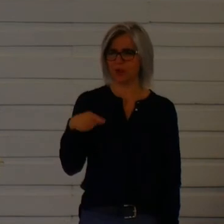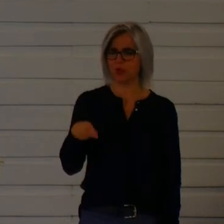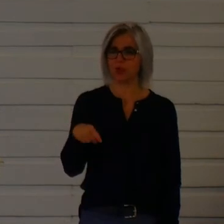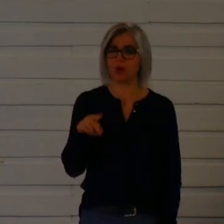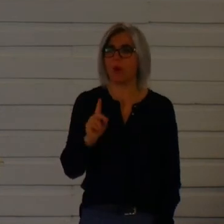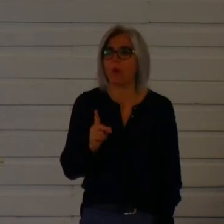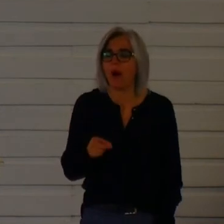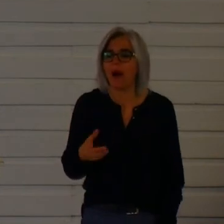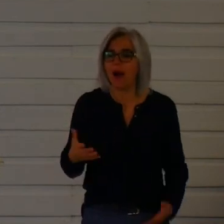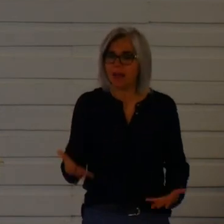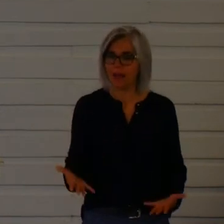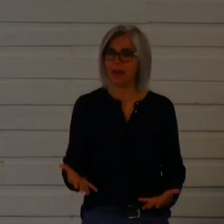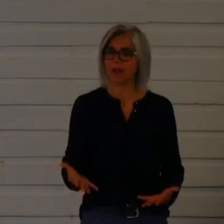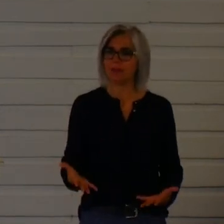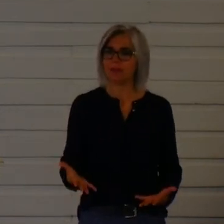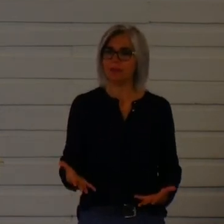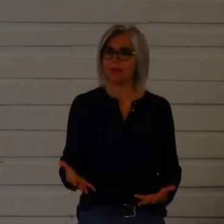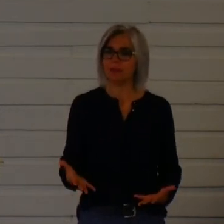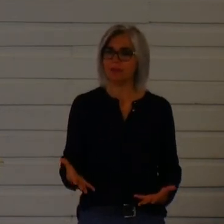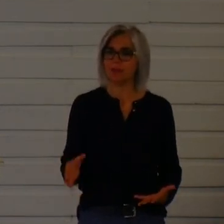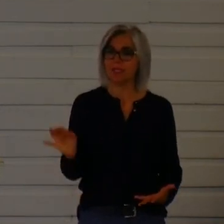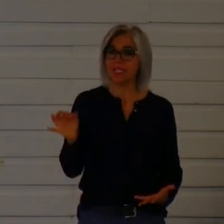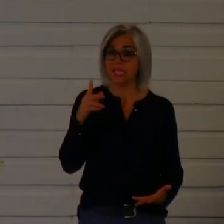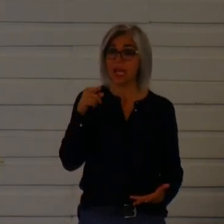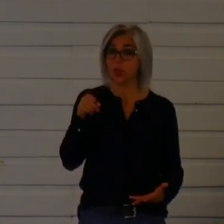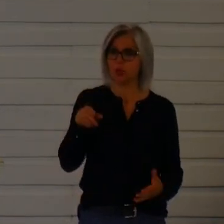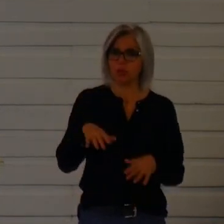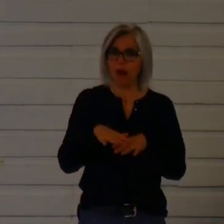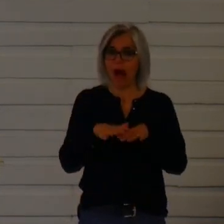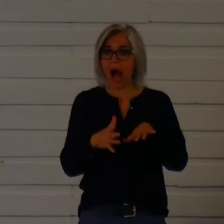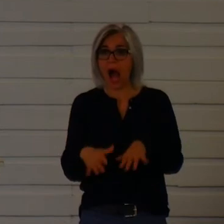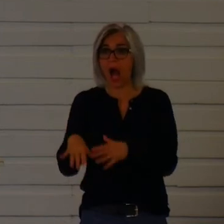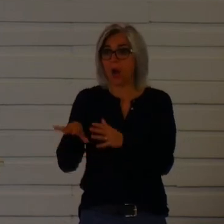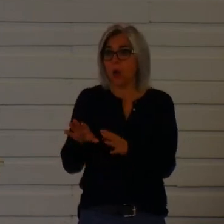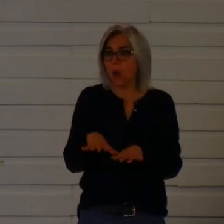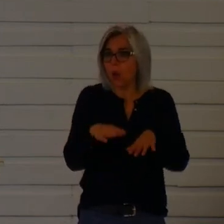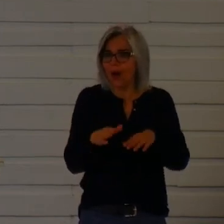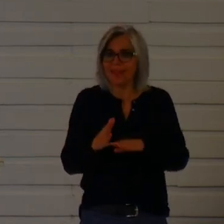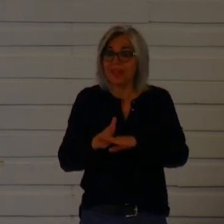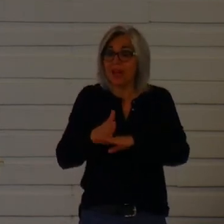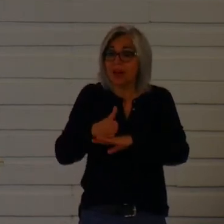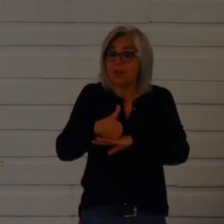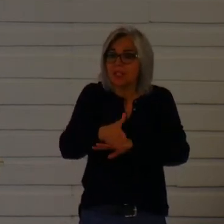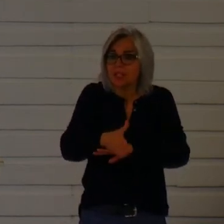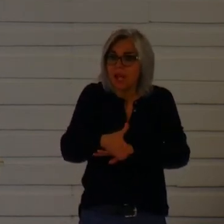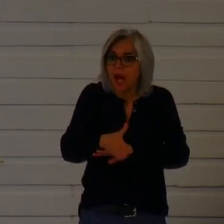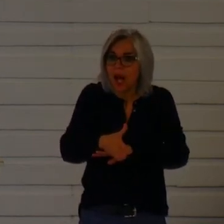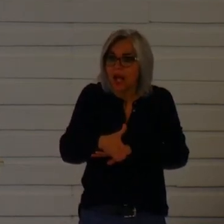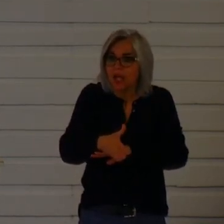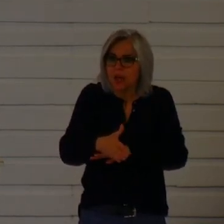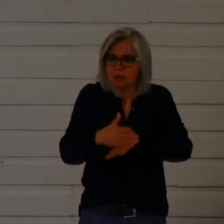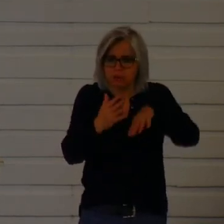per delle acque, quando attraverserai il fuoco. Quindi ci sono delle situazioni che noi